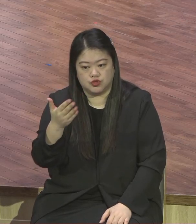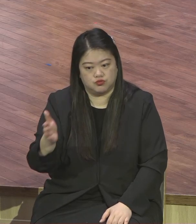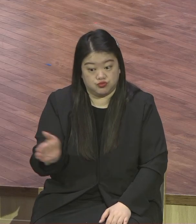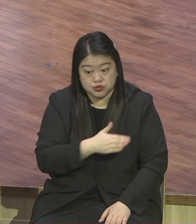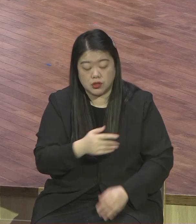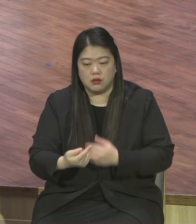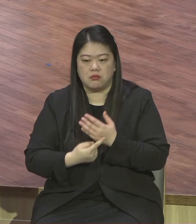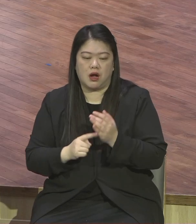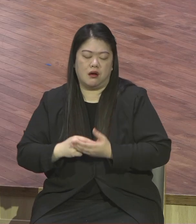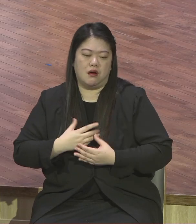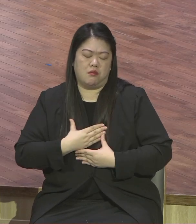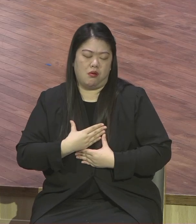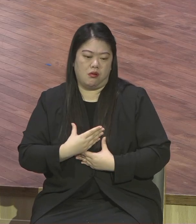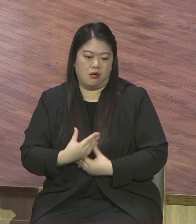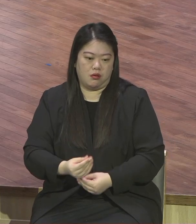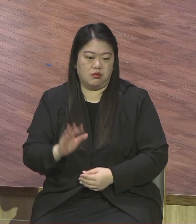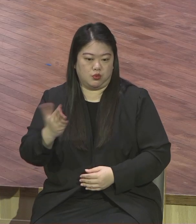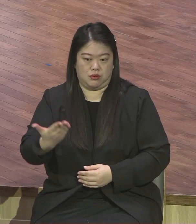하루같이